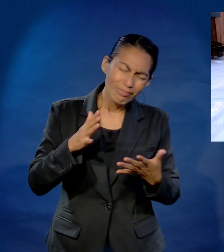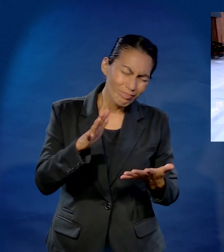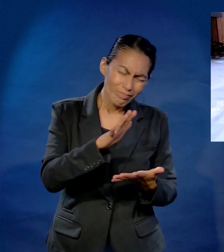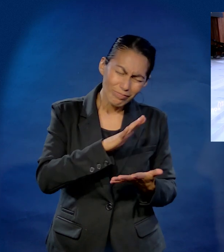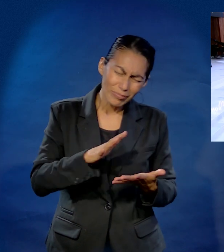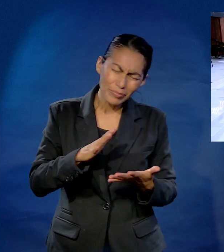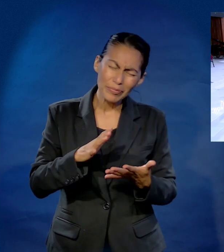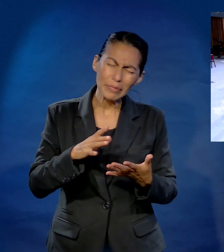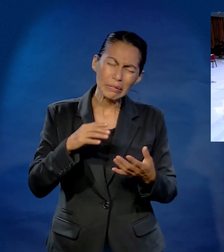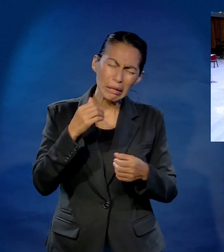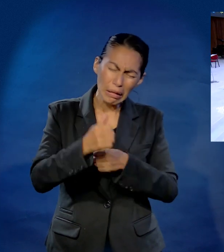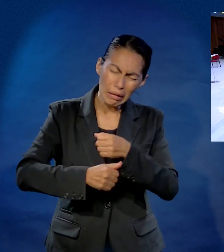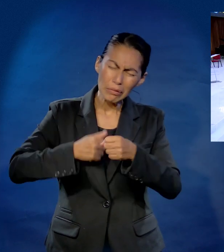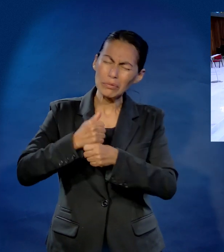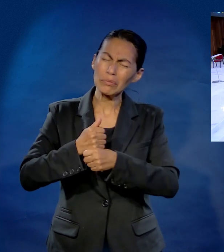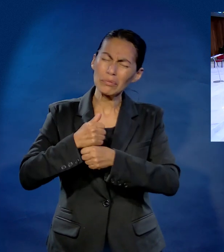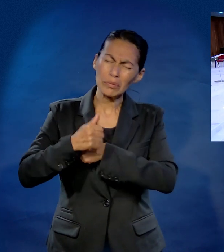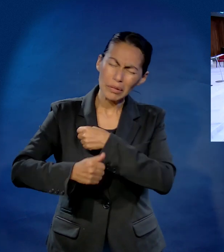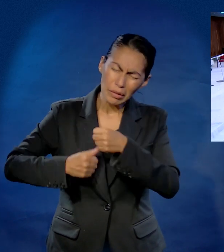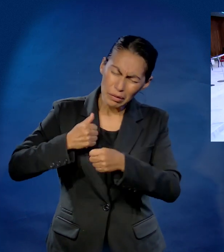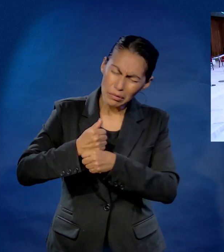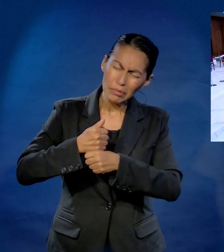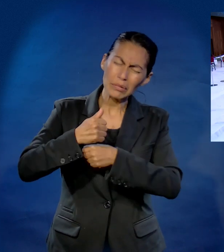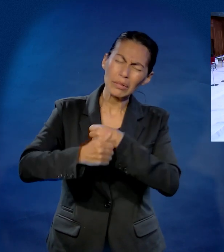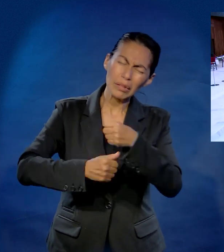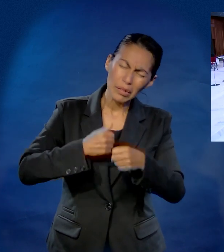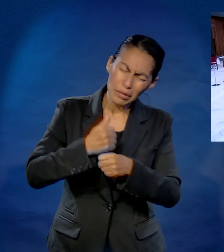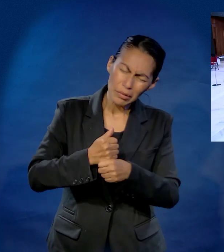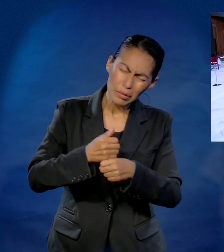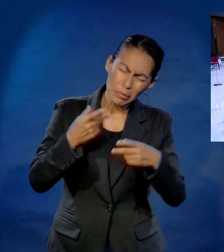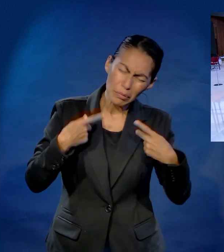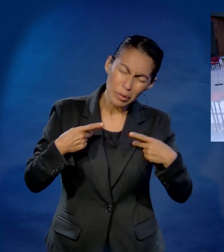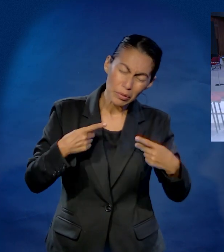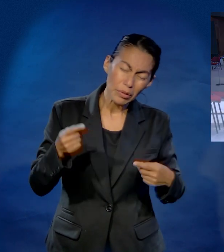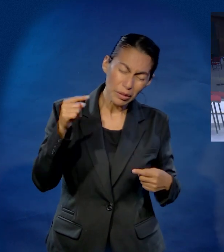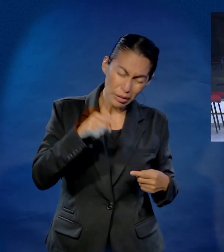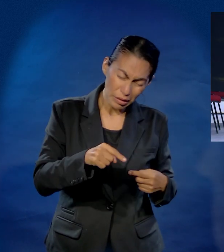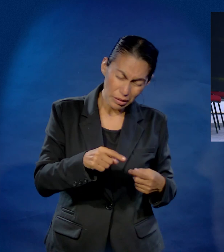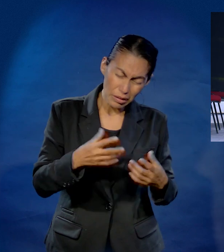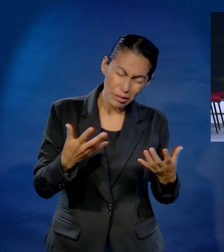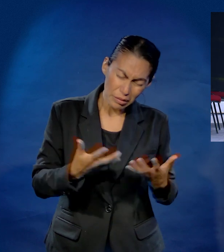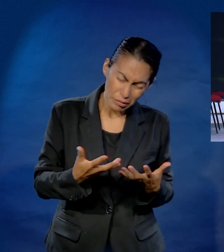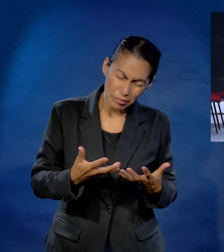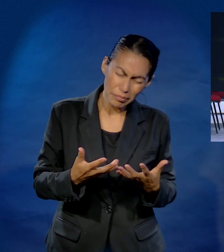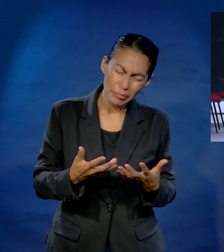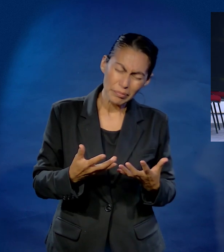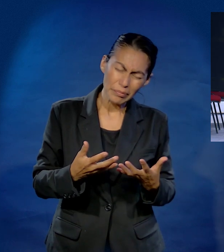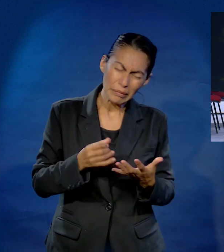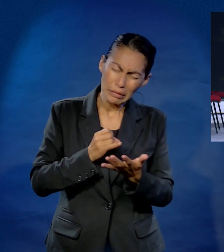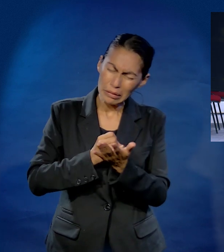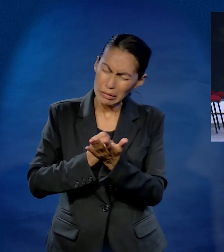muchos jóvenes que han pasado y los que están, tomemos decisiones eternas por Jesús.